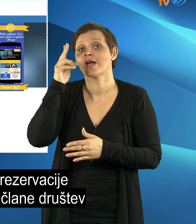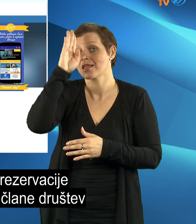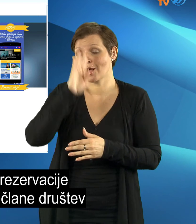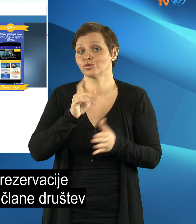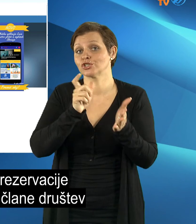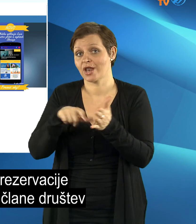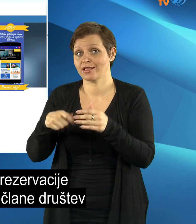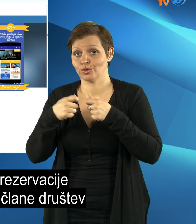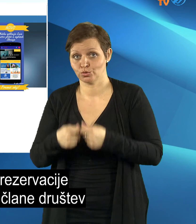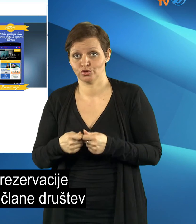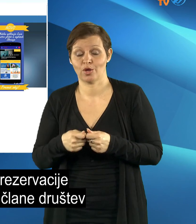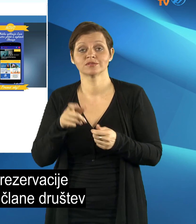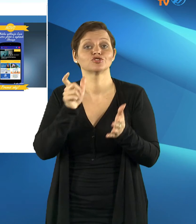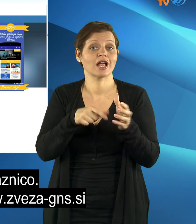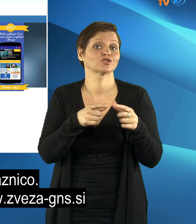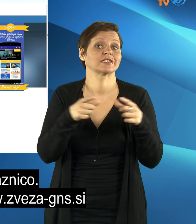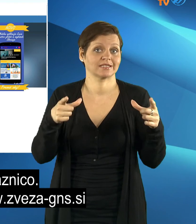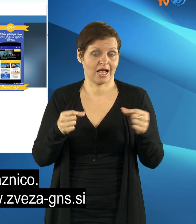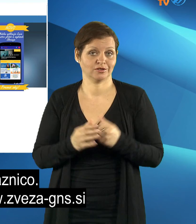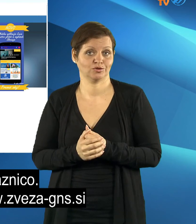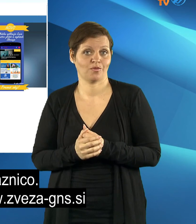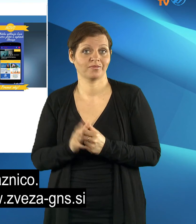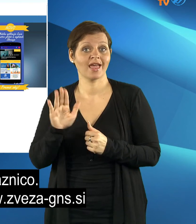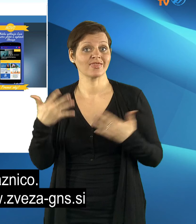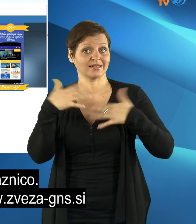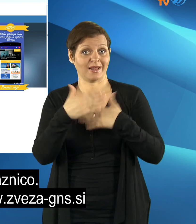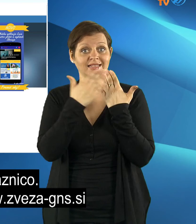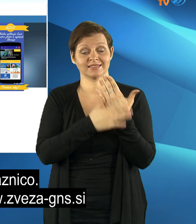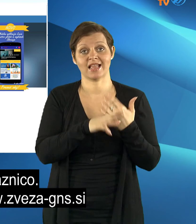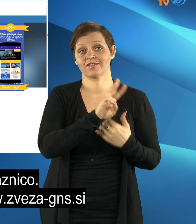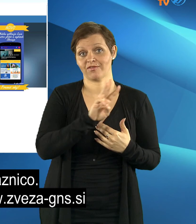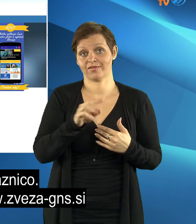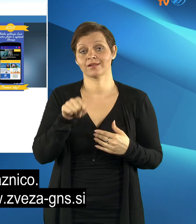in naglušne člane društev s člansko izkaznico. Na spletni strani